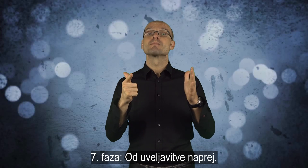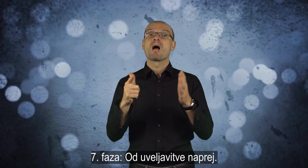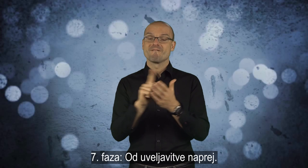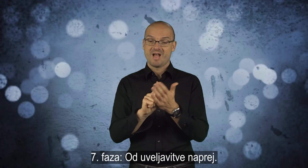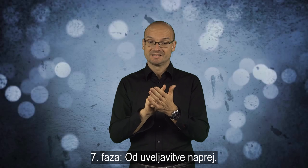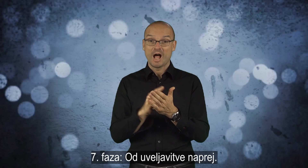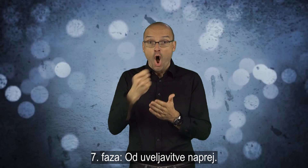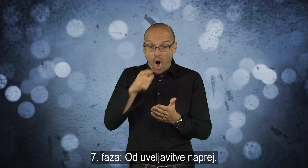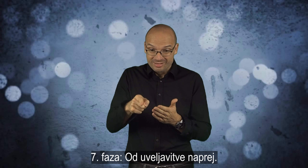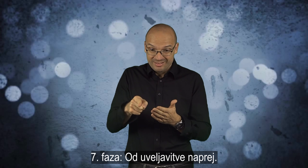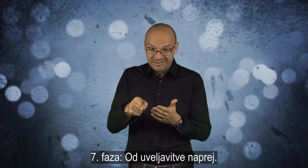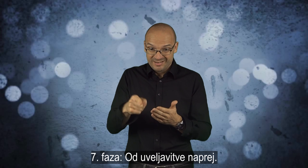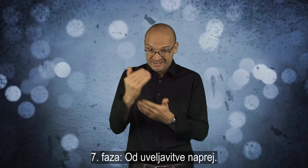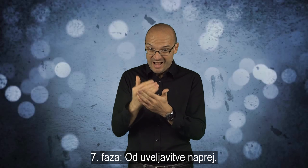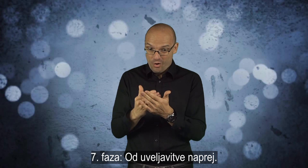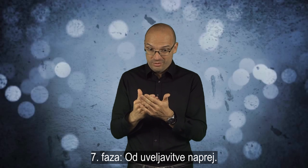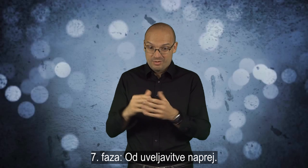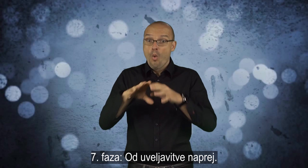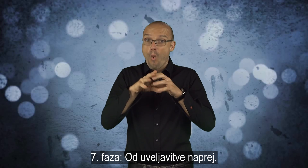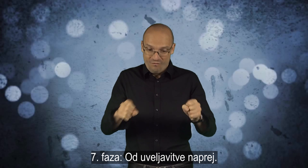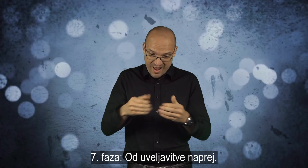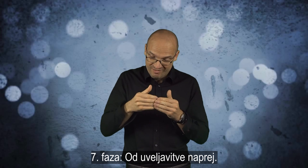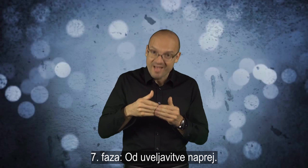Sedma faza: od uveljavitve naprej.